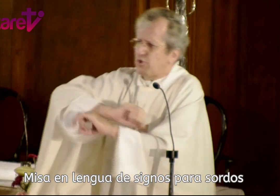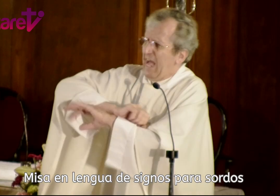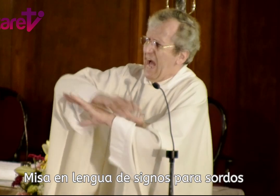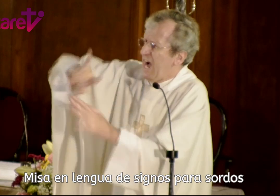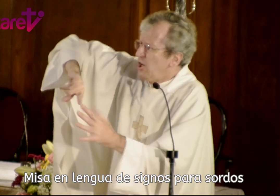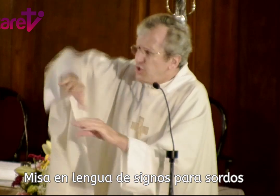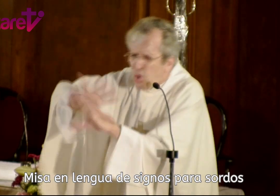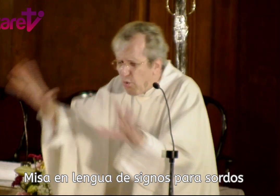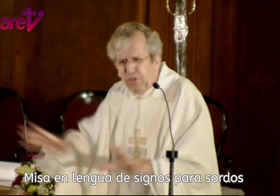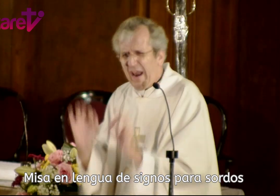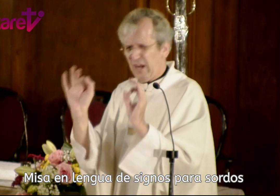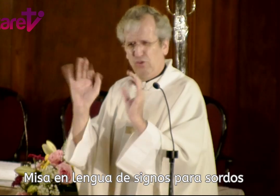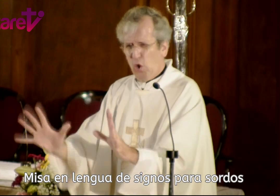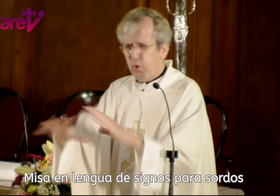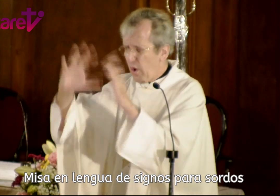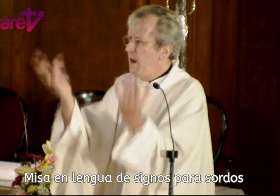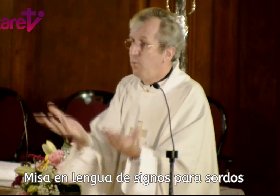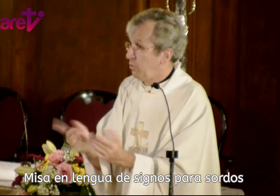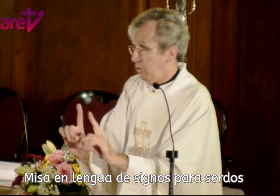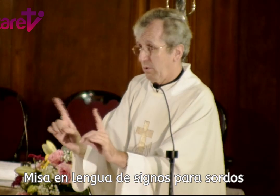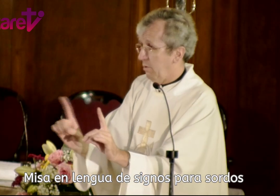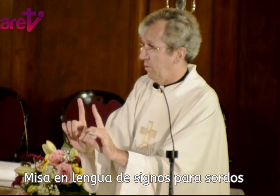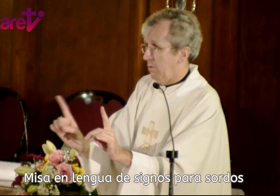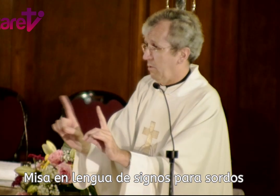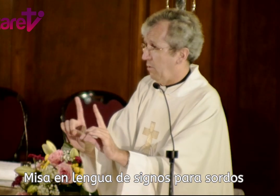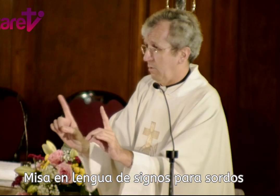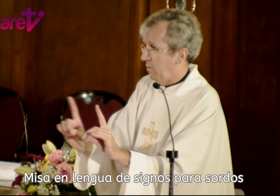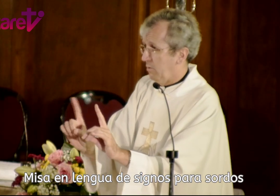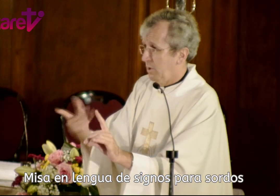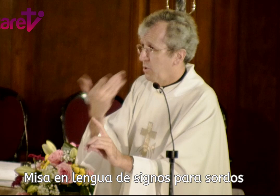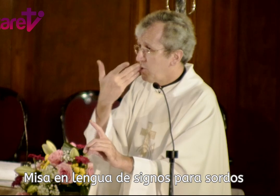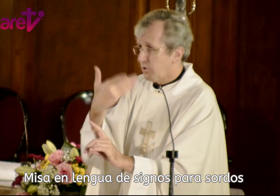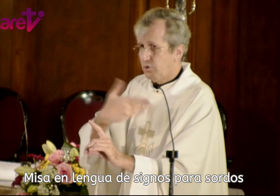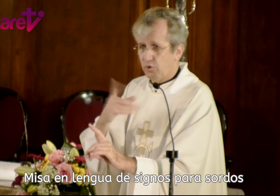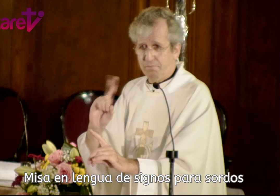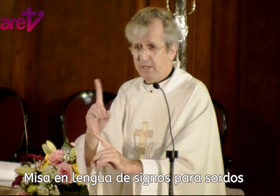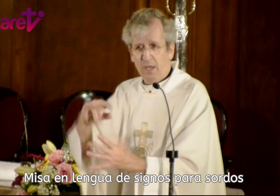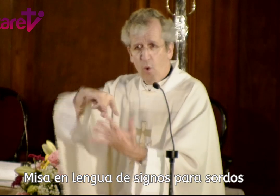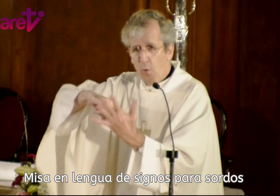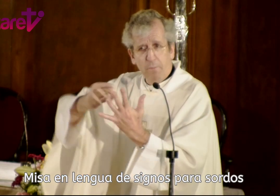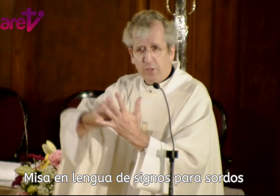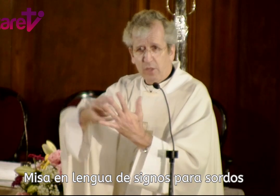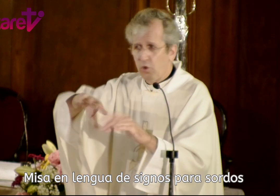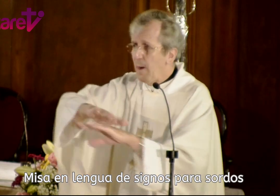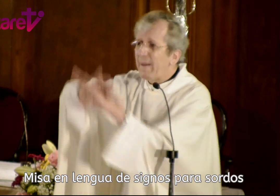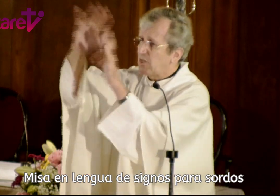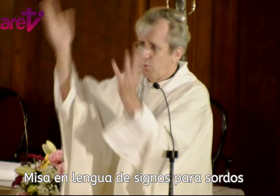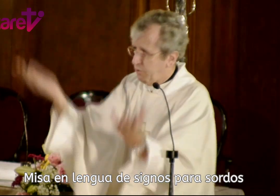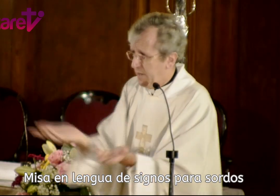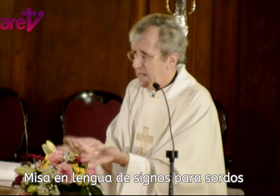a solucionar todo el mundo. No, no, no, no, no, no. Dios no nos pide un proyecto para solucionar el